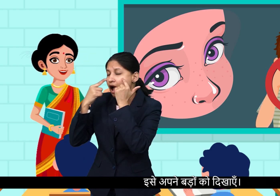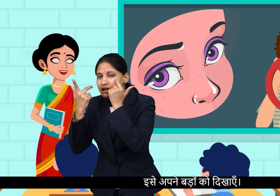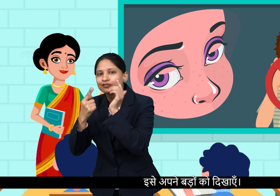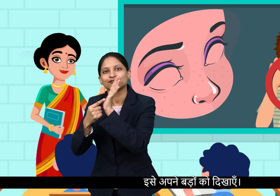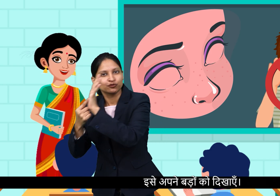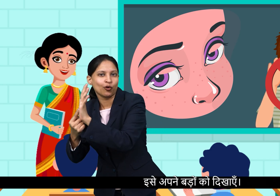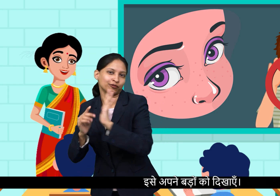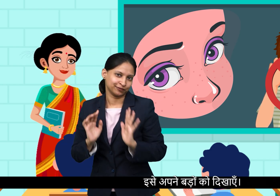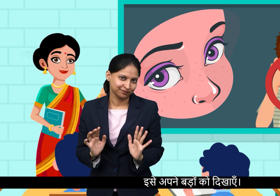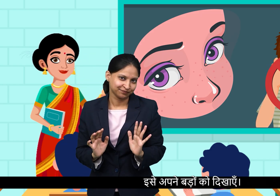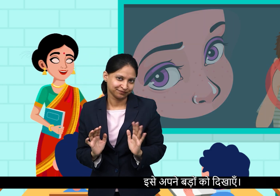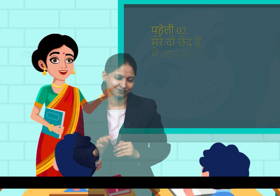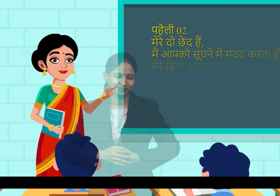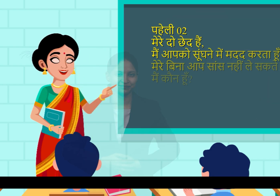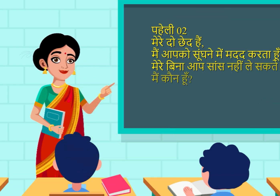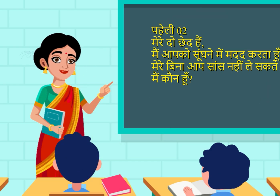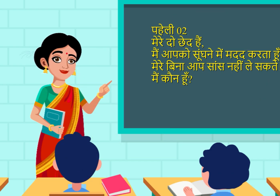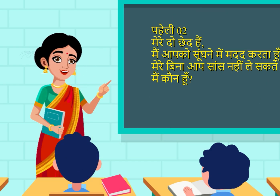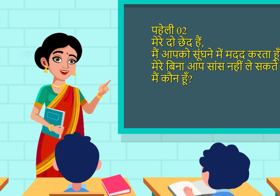इसे अपने बड़ों को दिखाएं।